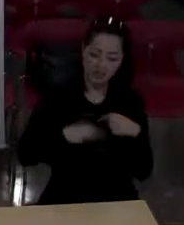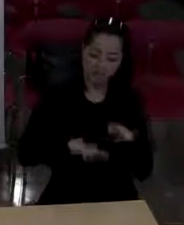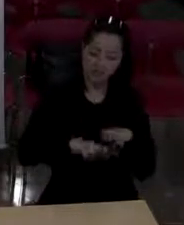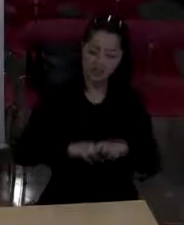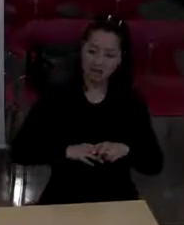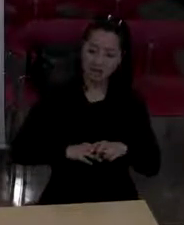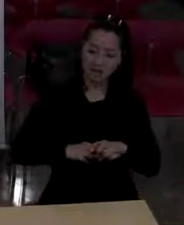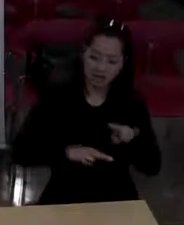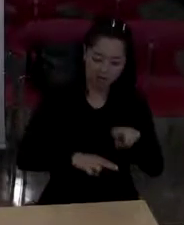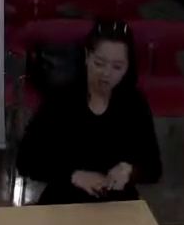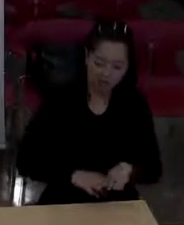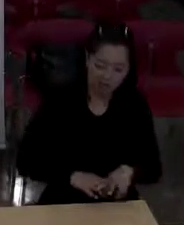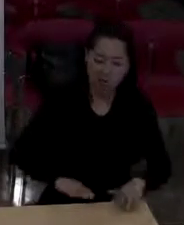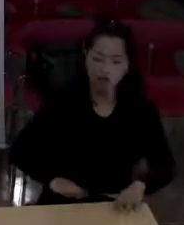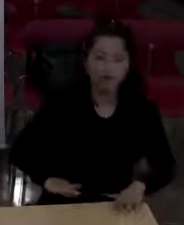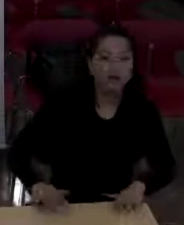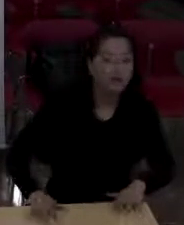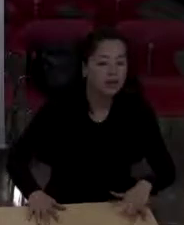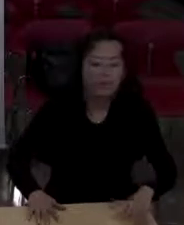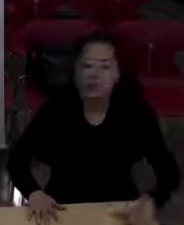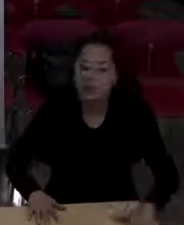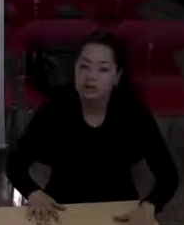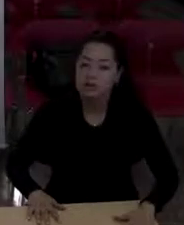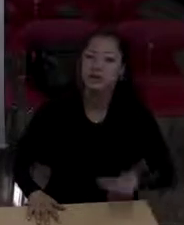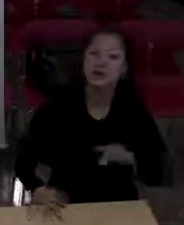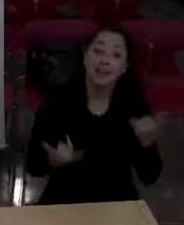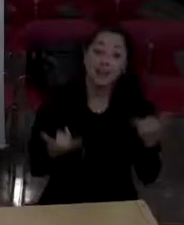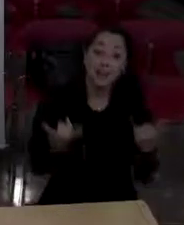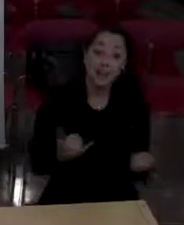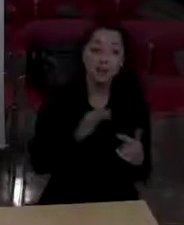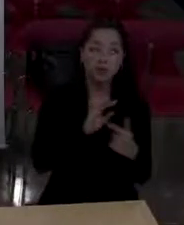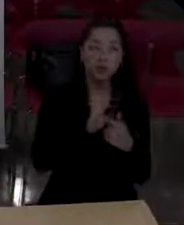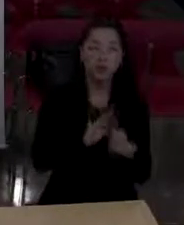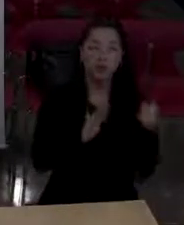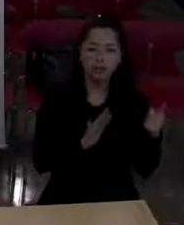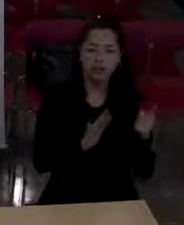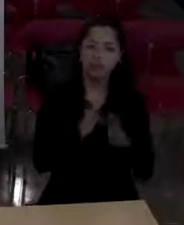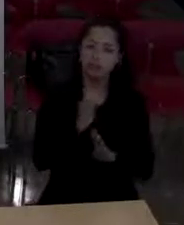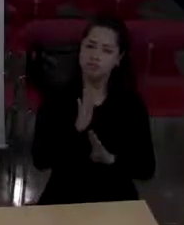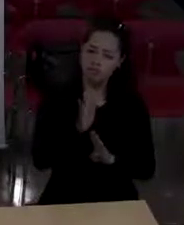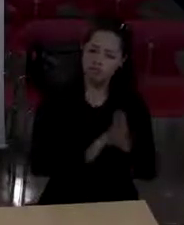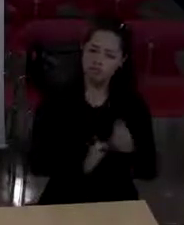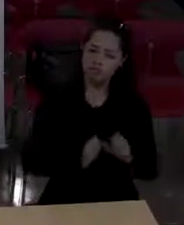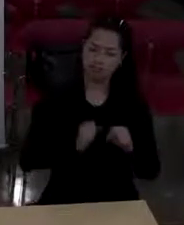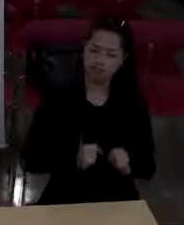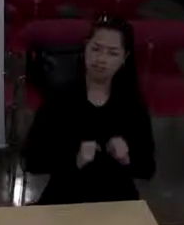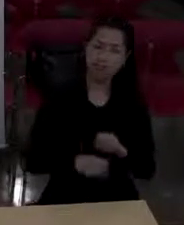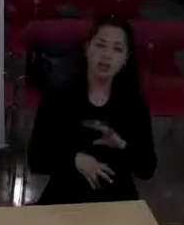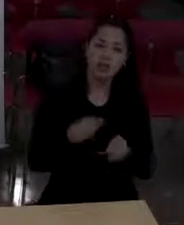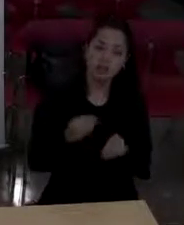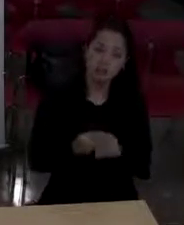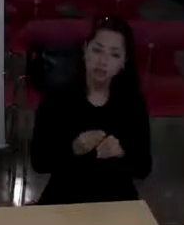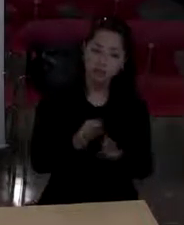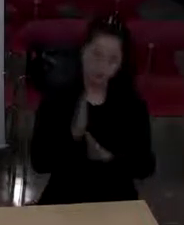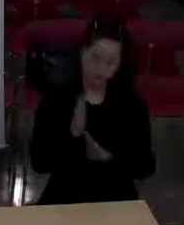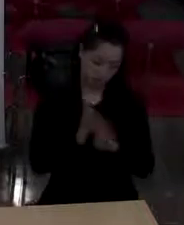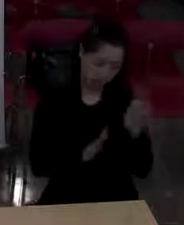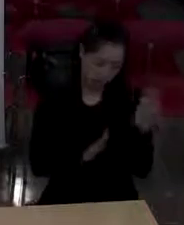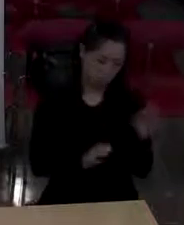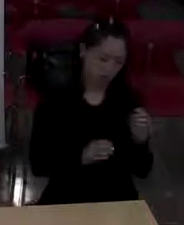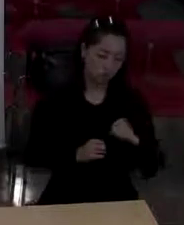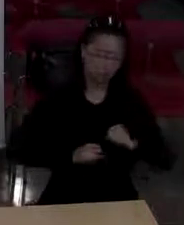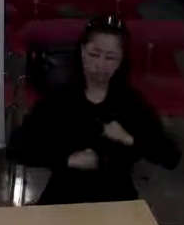este despegue lingüístico de manera más madura también coincide con el hecho de el desarrollo motor del bebé de ya